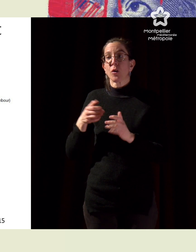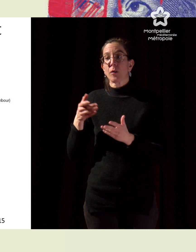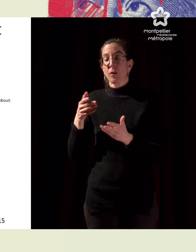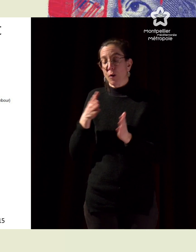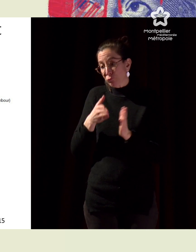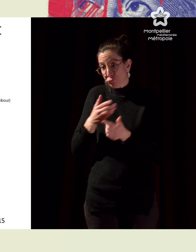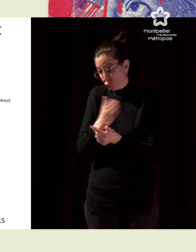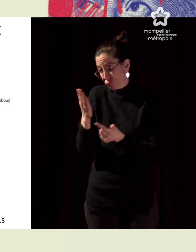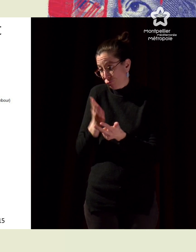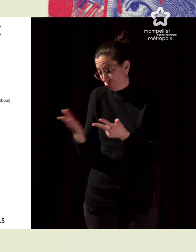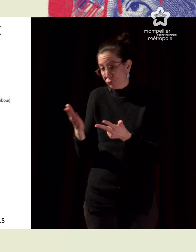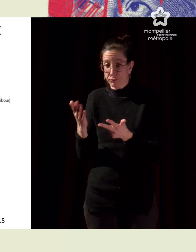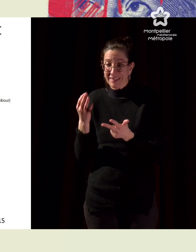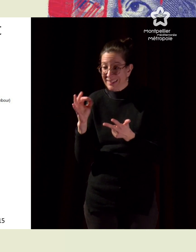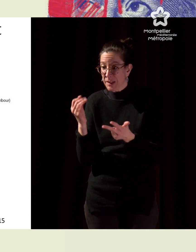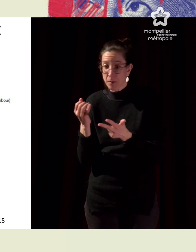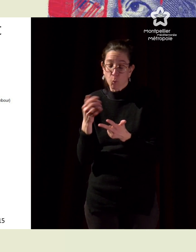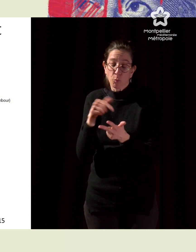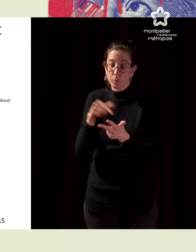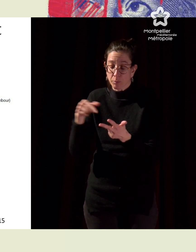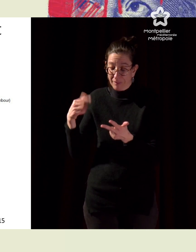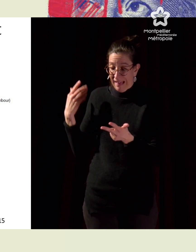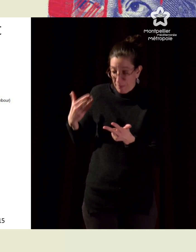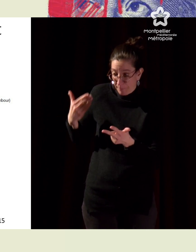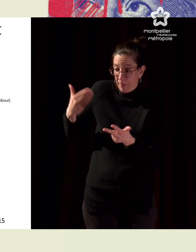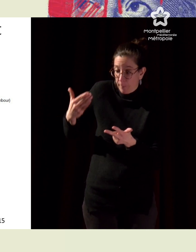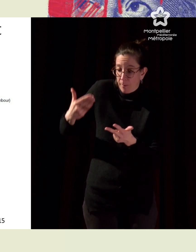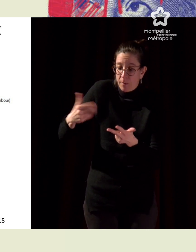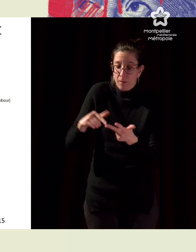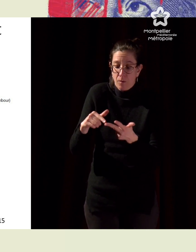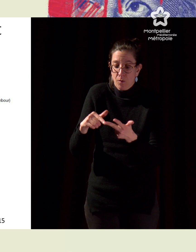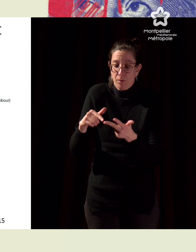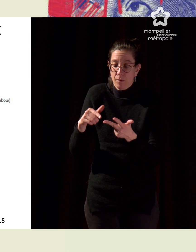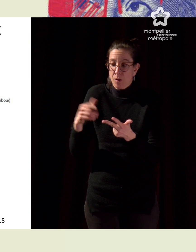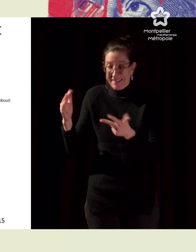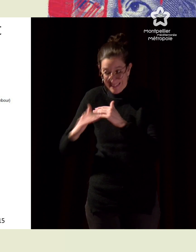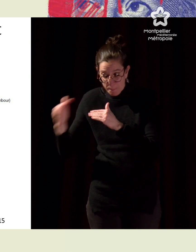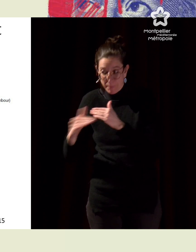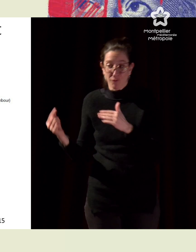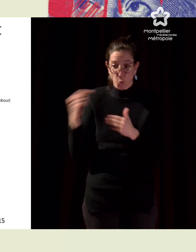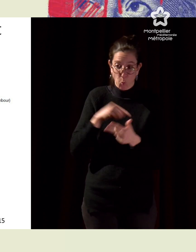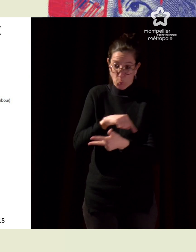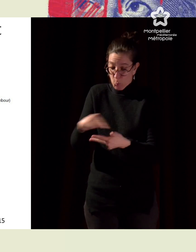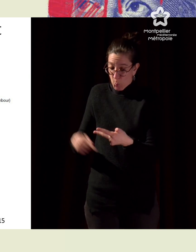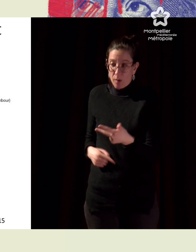l'arrivée des nomades des steppes il y a environ 5 000 ans, avec, vous voyez, des